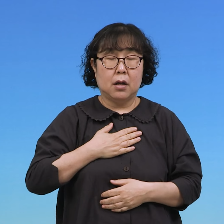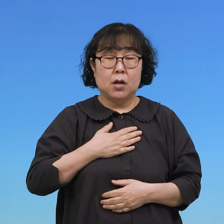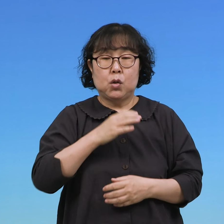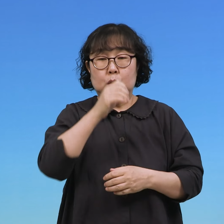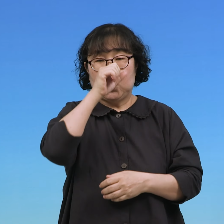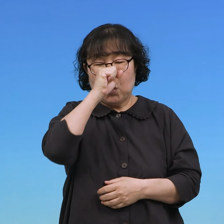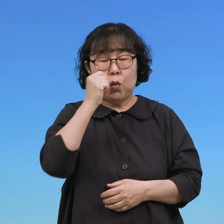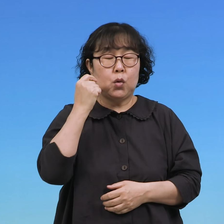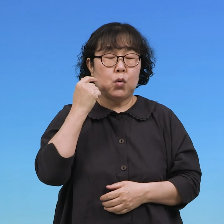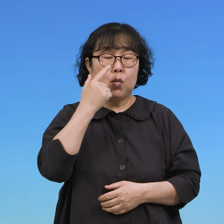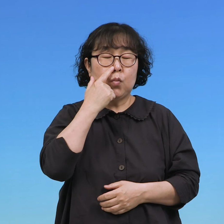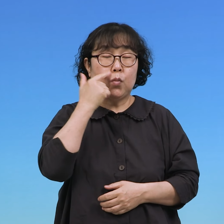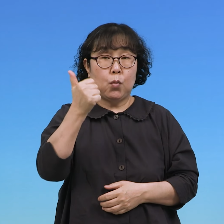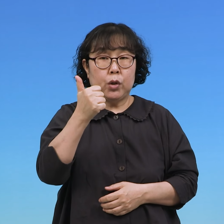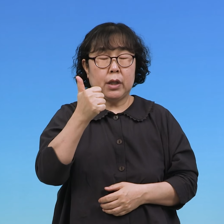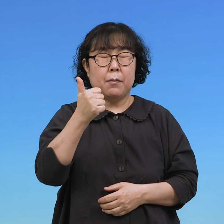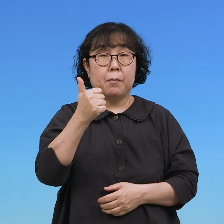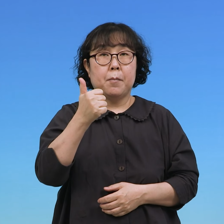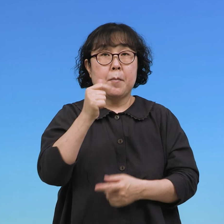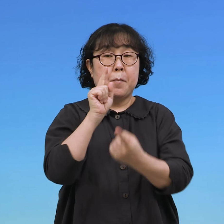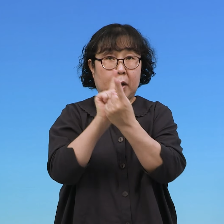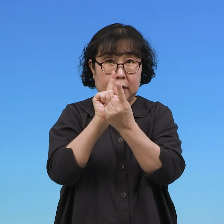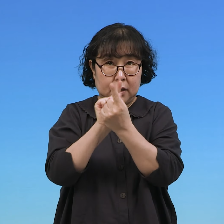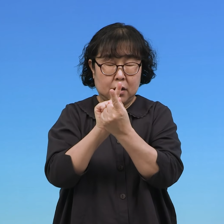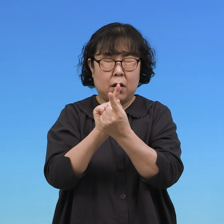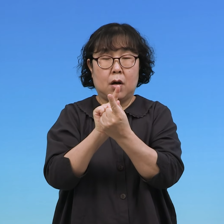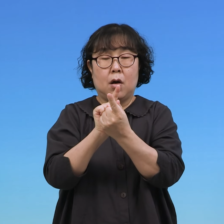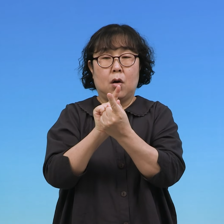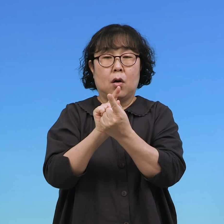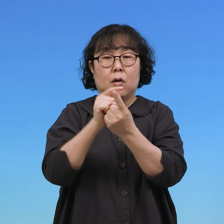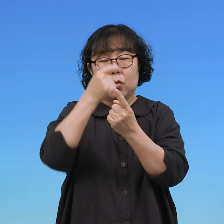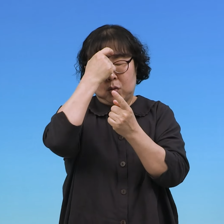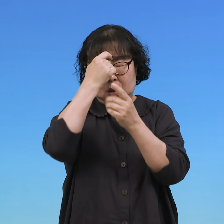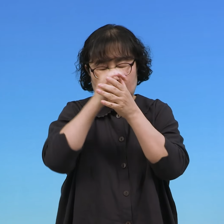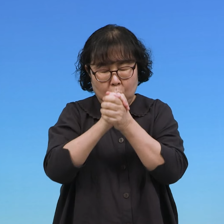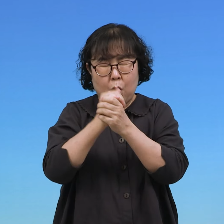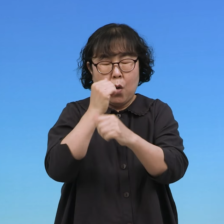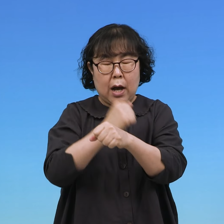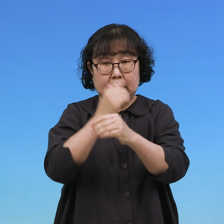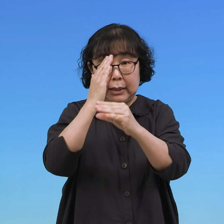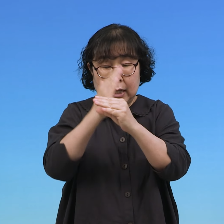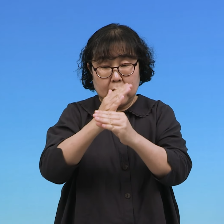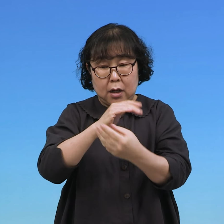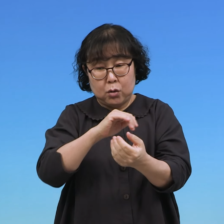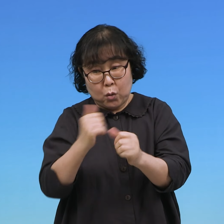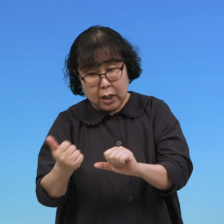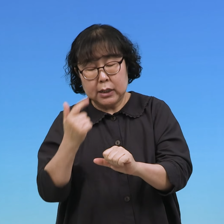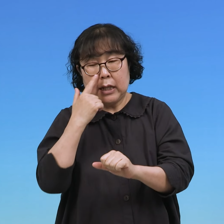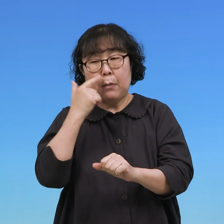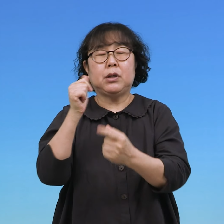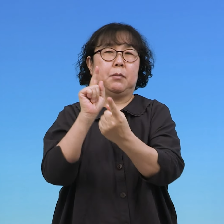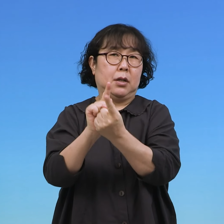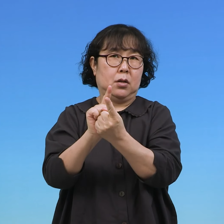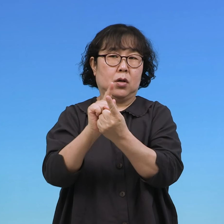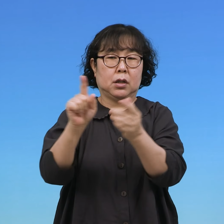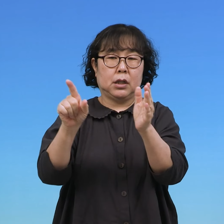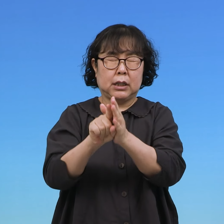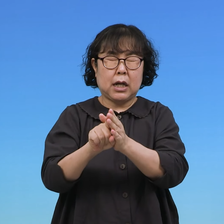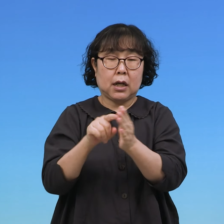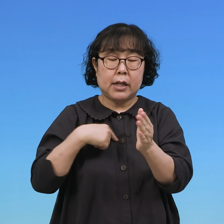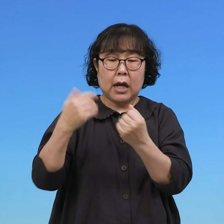교회를 위하여 기도하다가 돌아가시는 아버지를 만났기 때문에 그 신앙의 수혜자예요. 말도 안